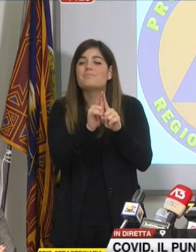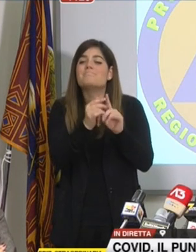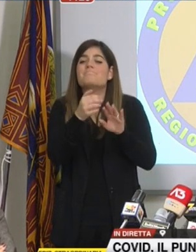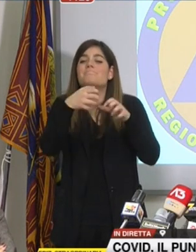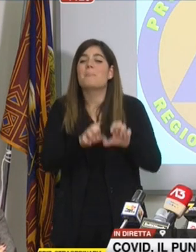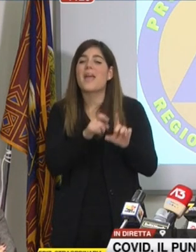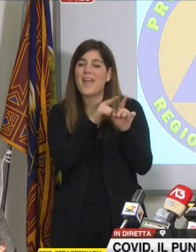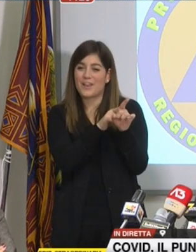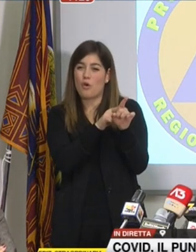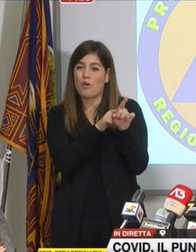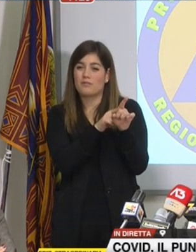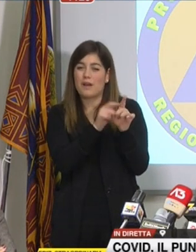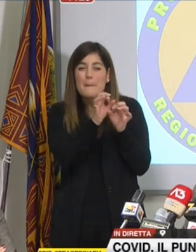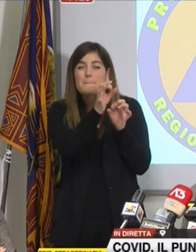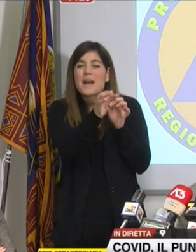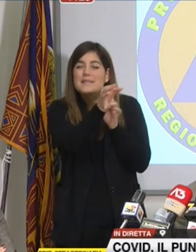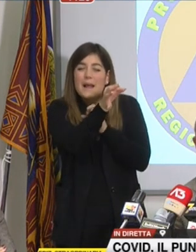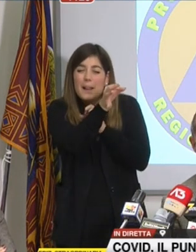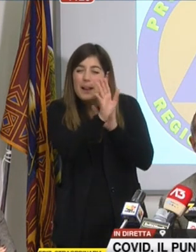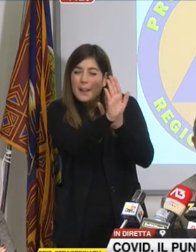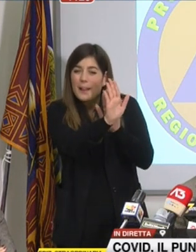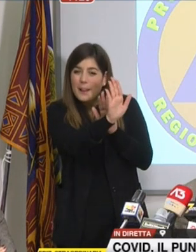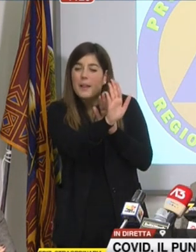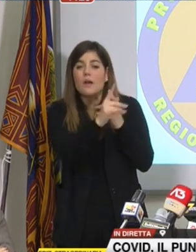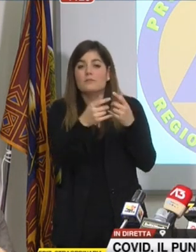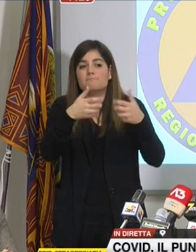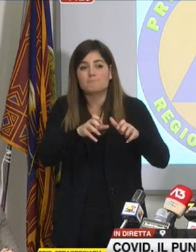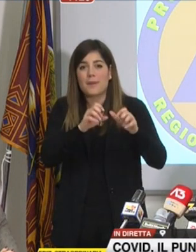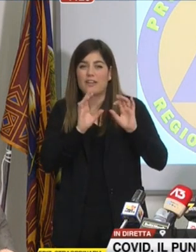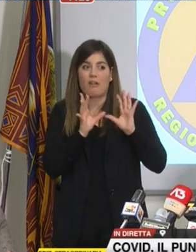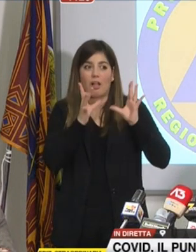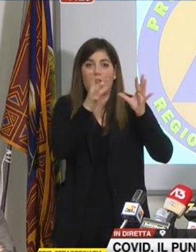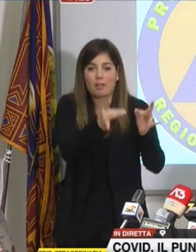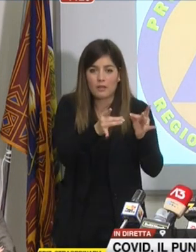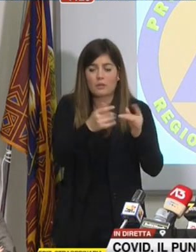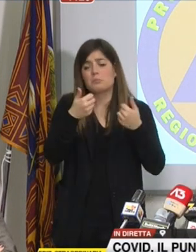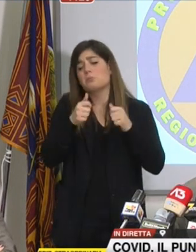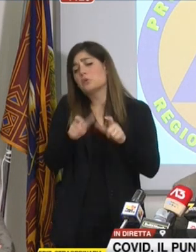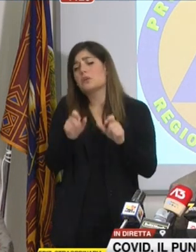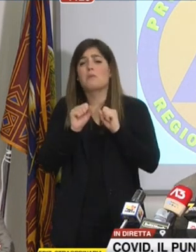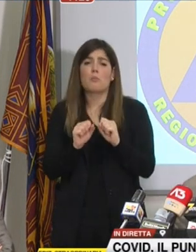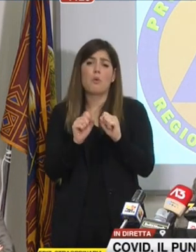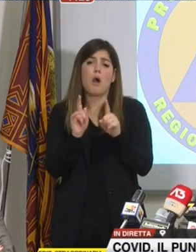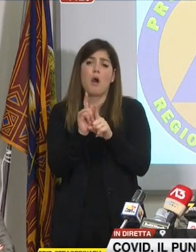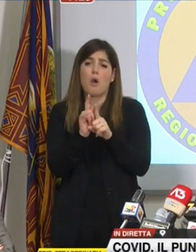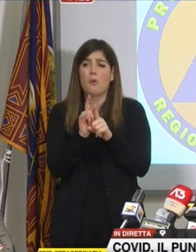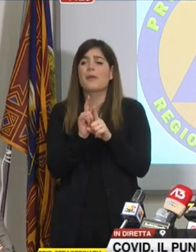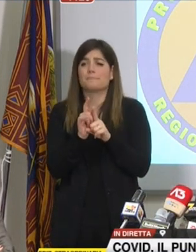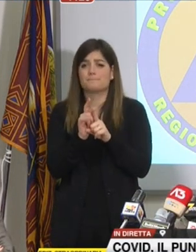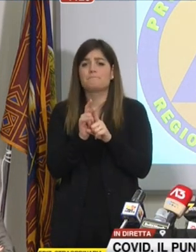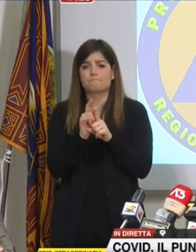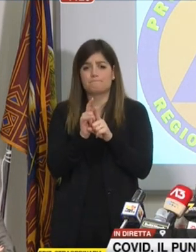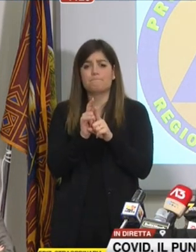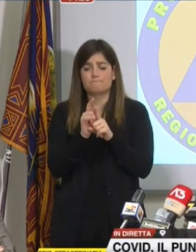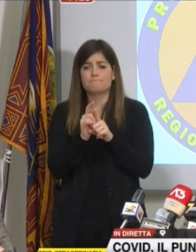le contrade sono state uno degli esempi, perché magari dove c'è meno distanziamento sociale c'è più come si può dire,